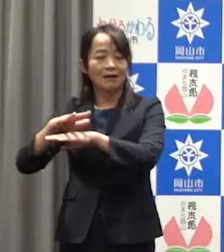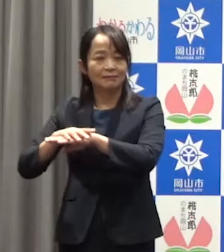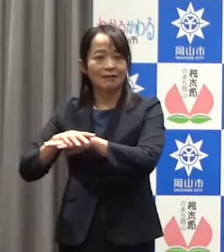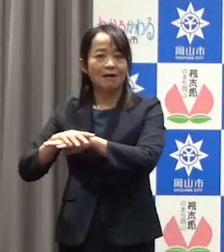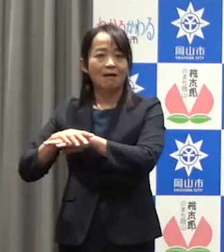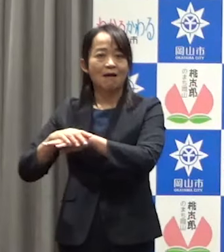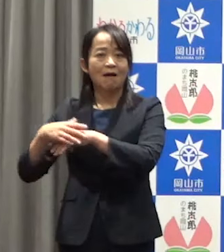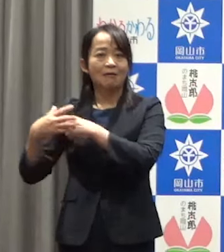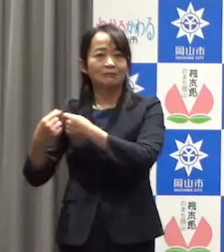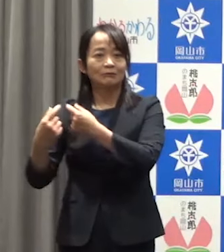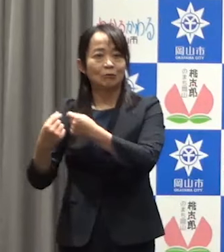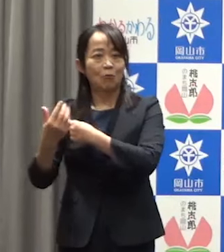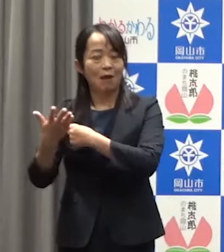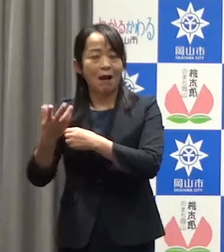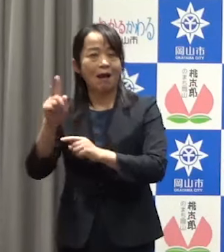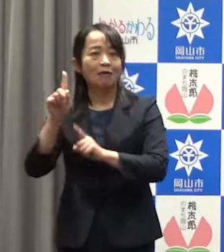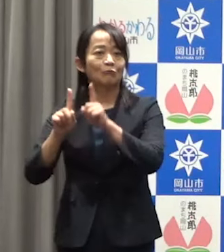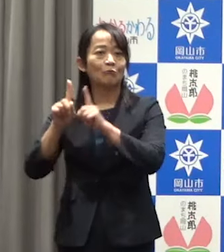かりませんし、